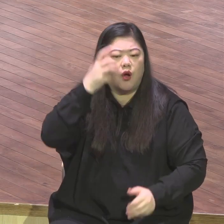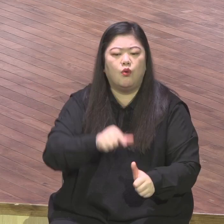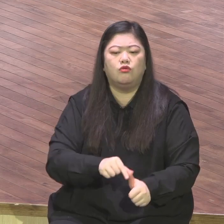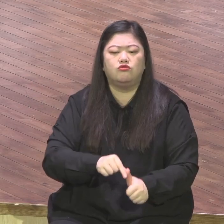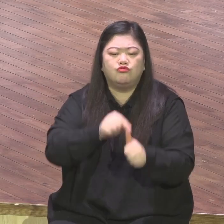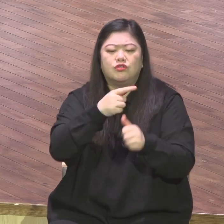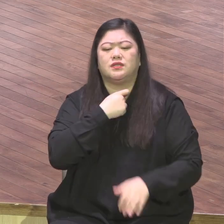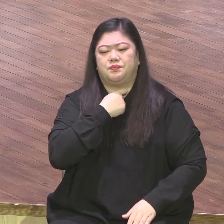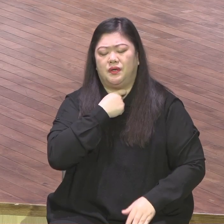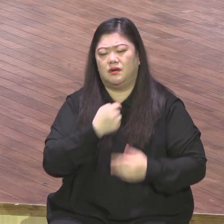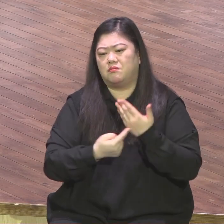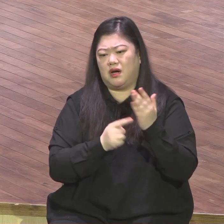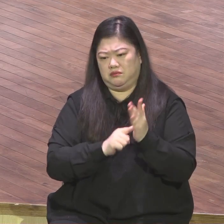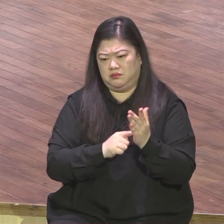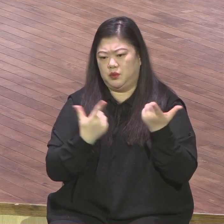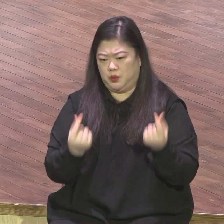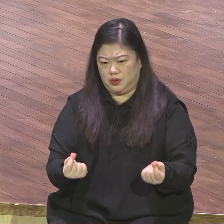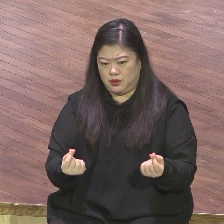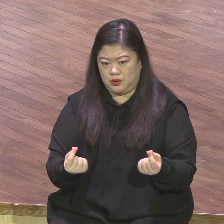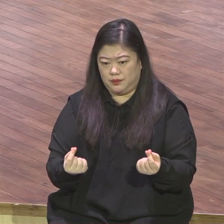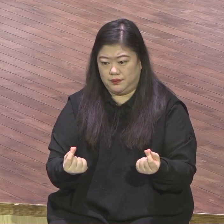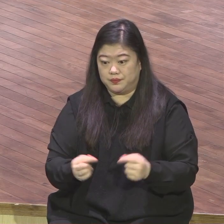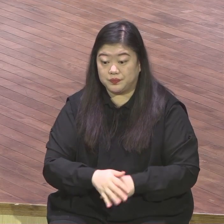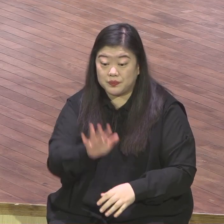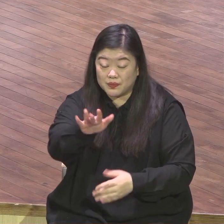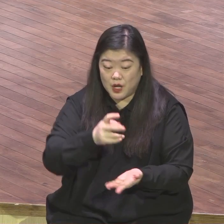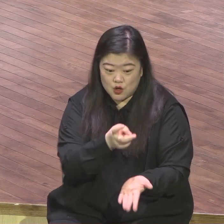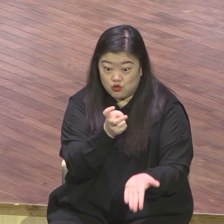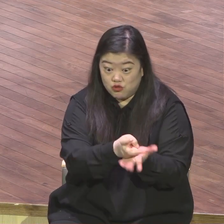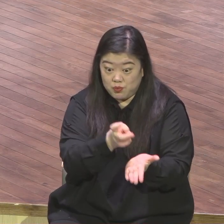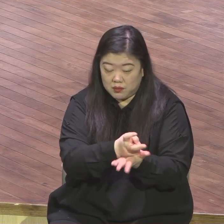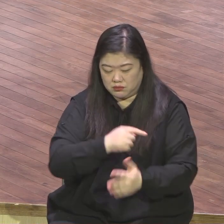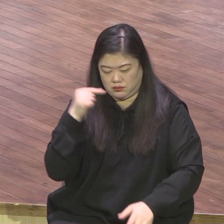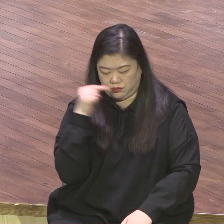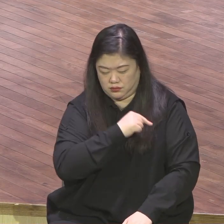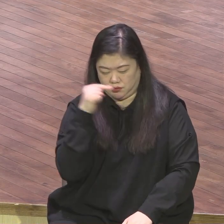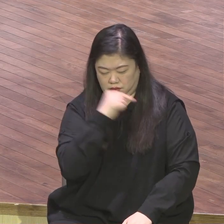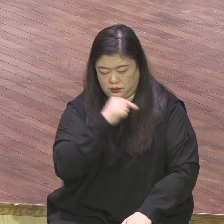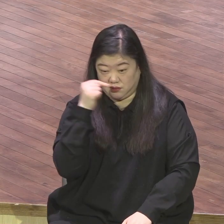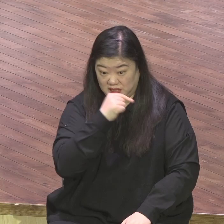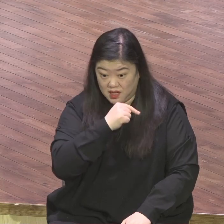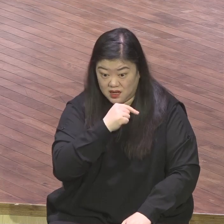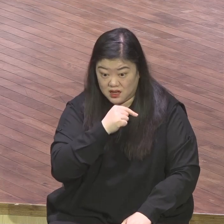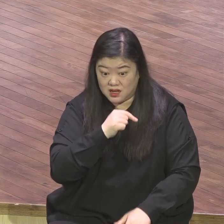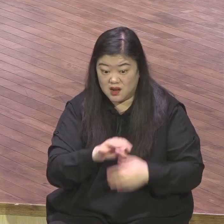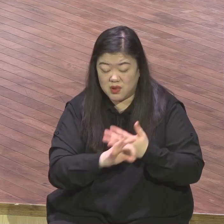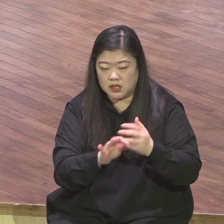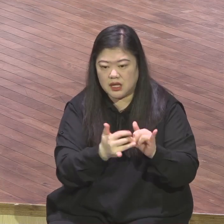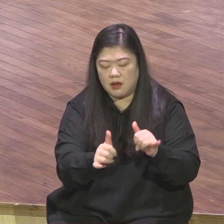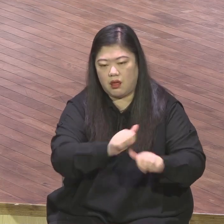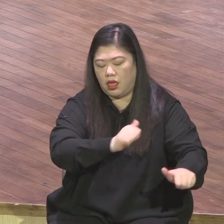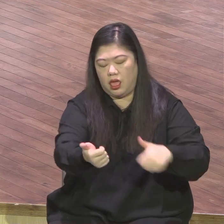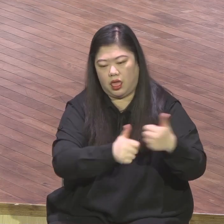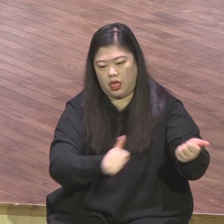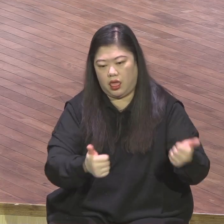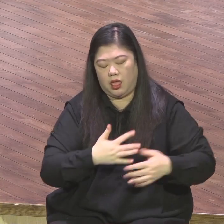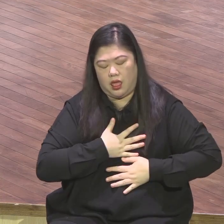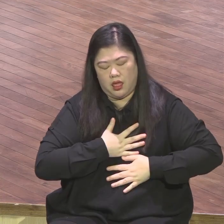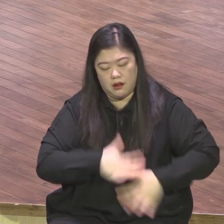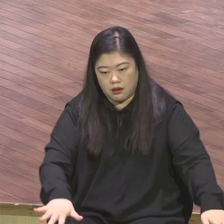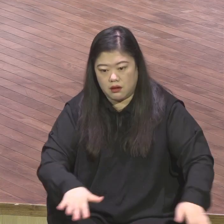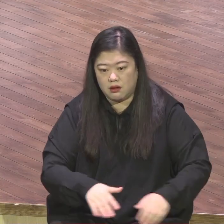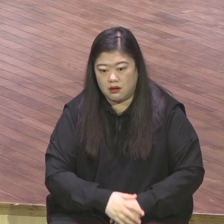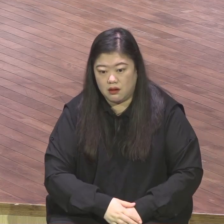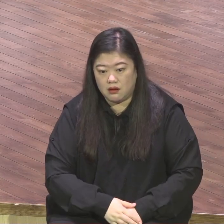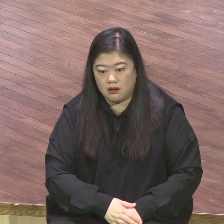마음이에요. 율법은 죽이는 겁니다. 복음은 살리는 겁니다. 여러분 기도하시기 바랍니다. 하나님의 나